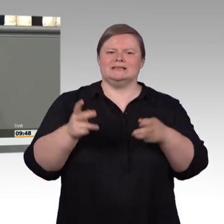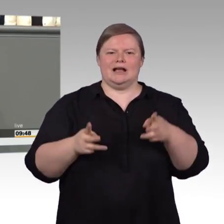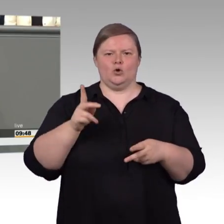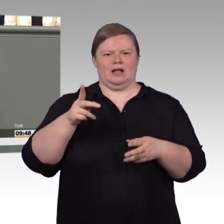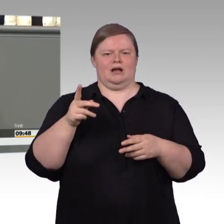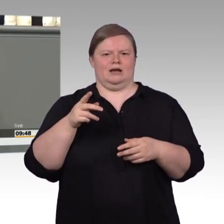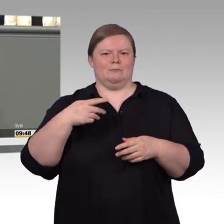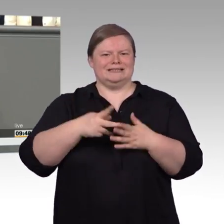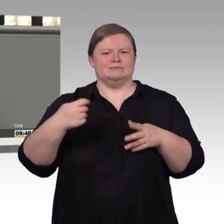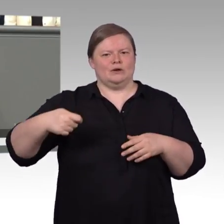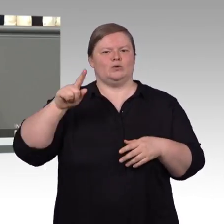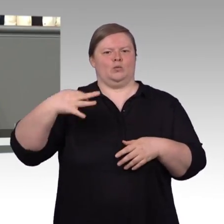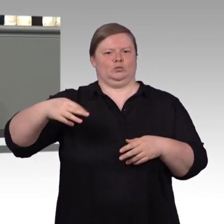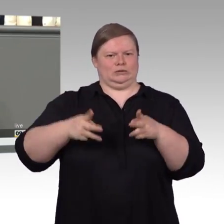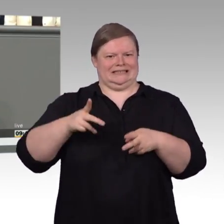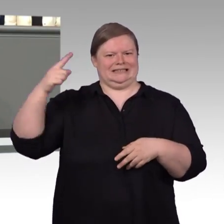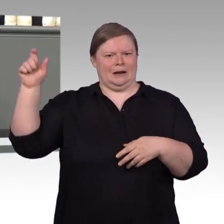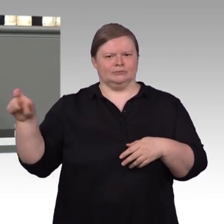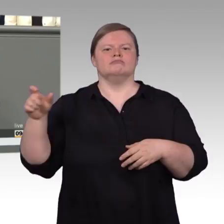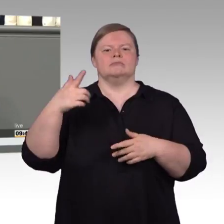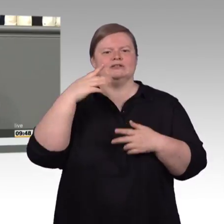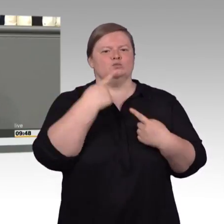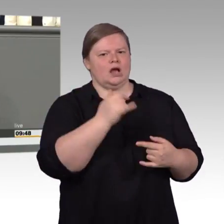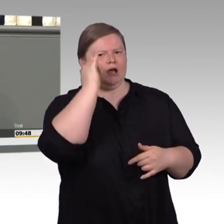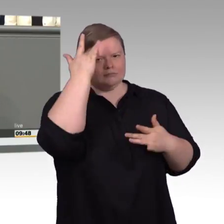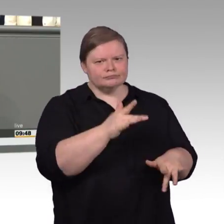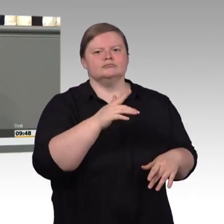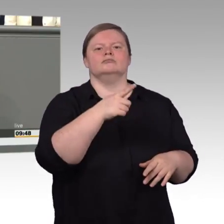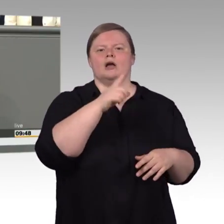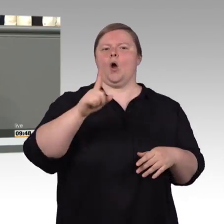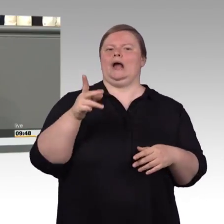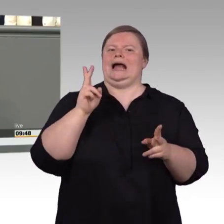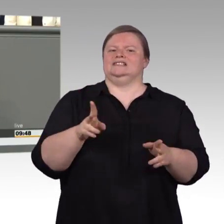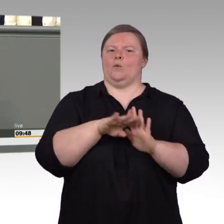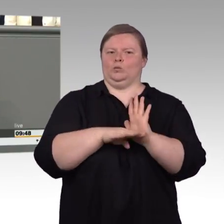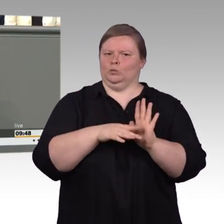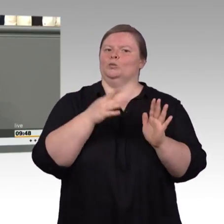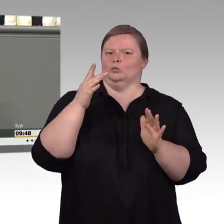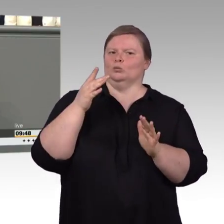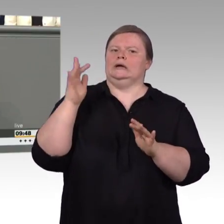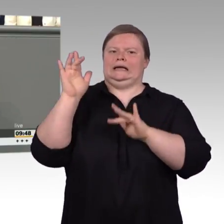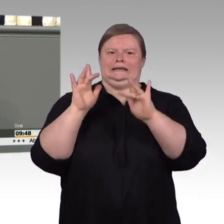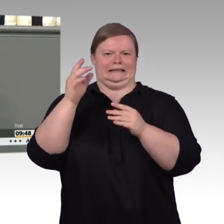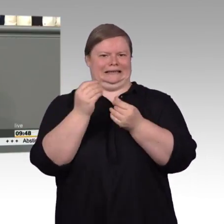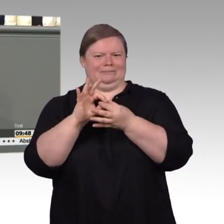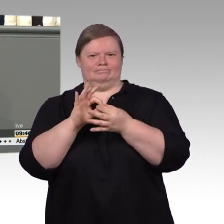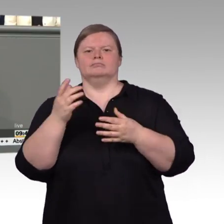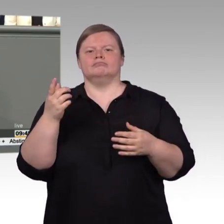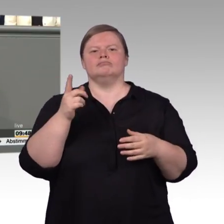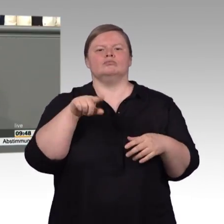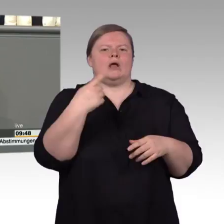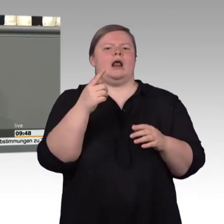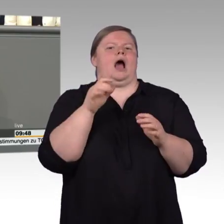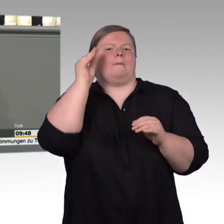parallele Zulässigkeit herbeigeführt und haben 147 ZPO entsprechend verändert. Ich glaube, auch das ist ganz wesentlich. Da haben uns die